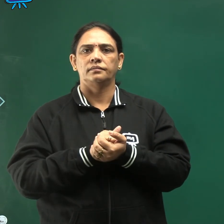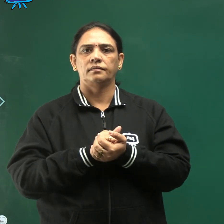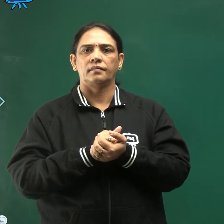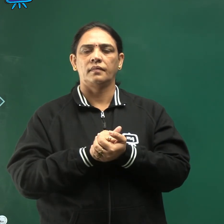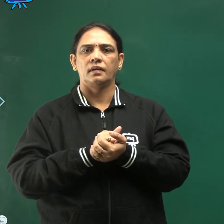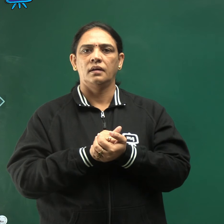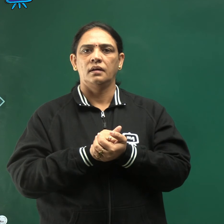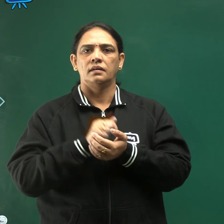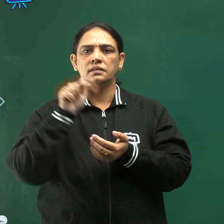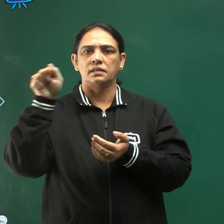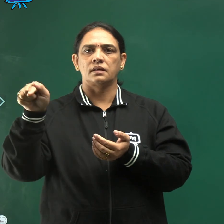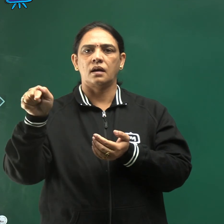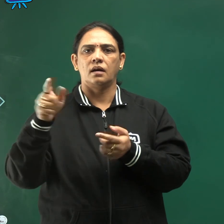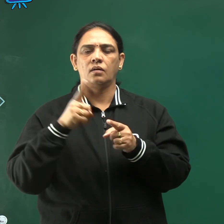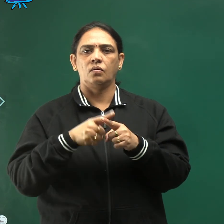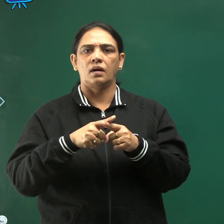जिसका गुणा करने पर